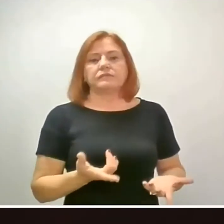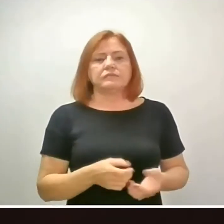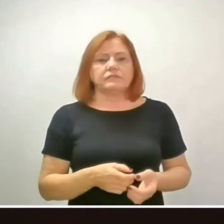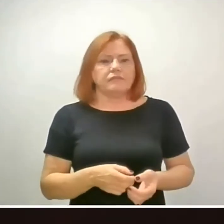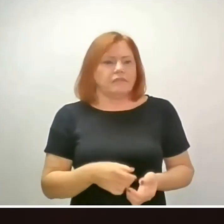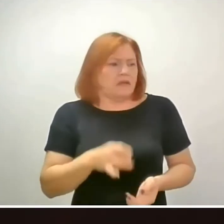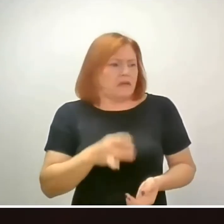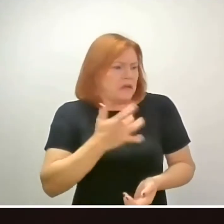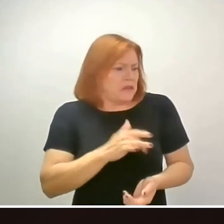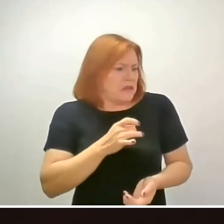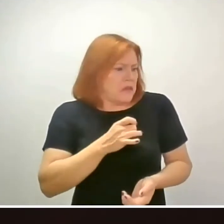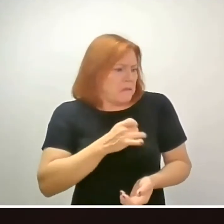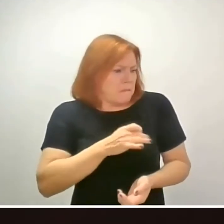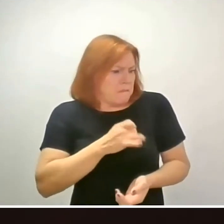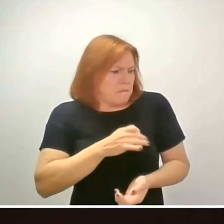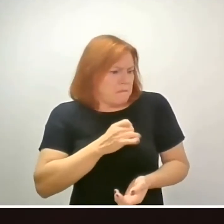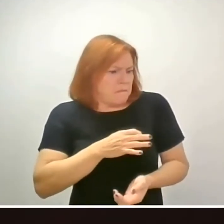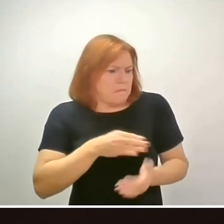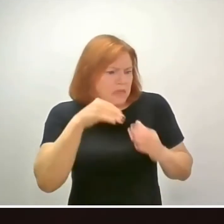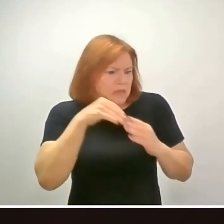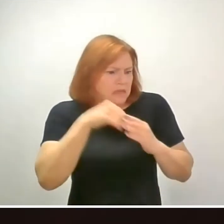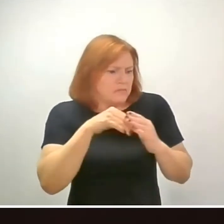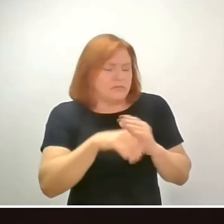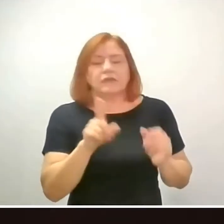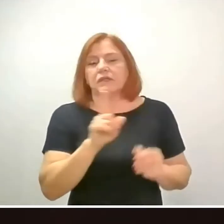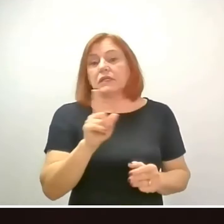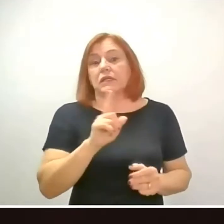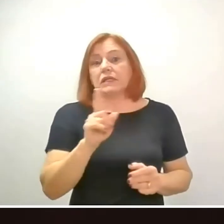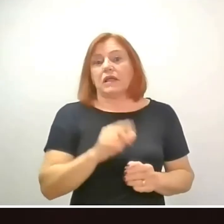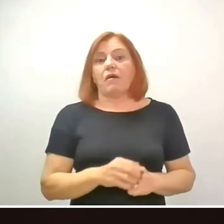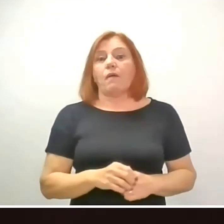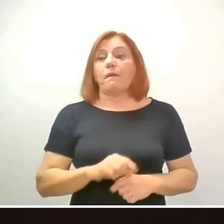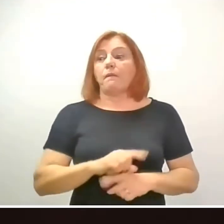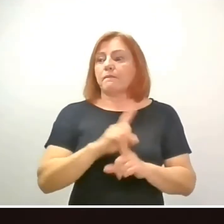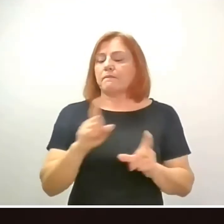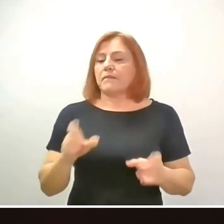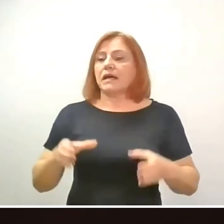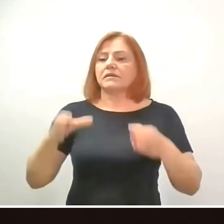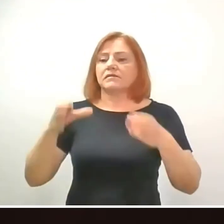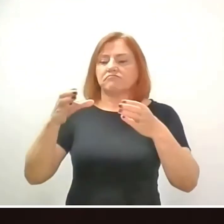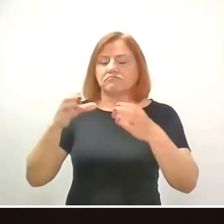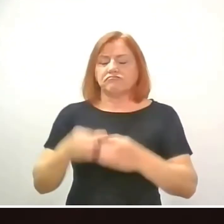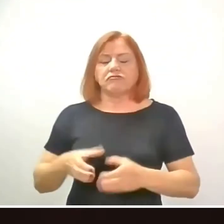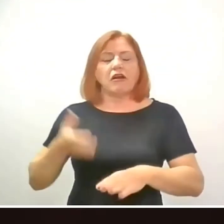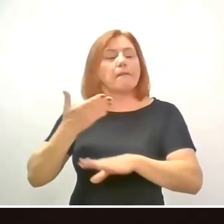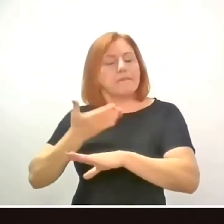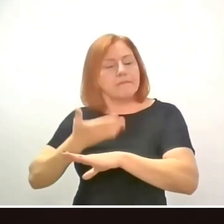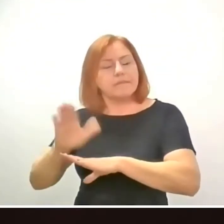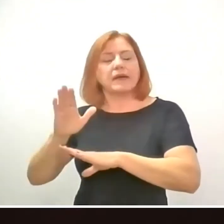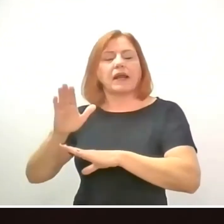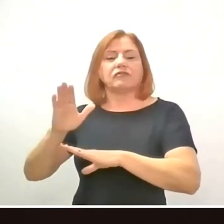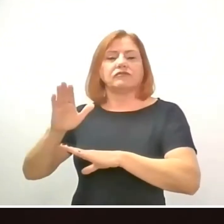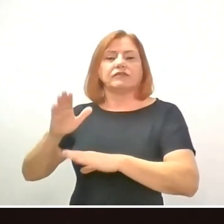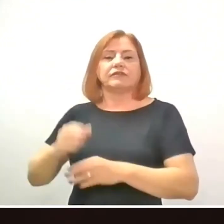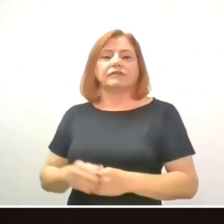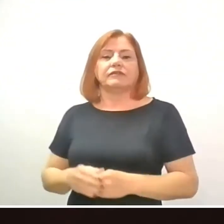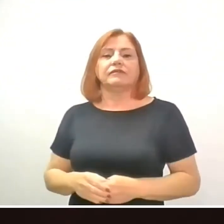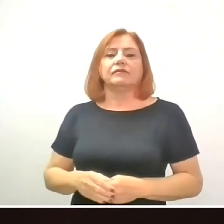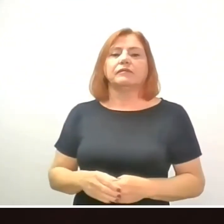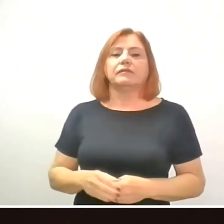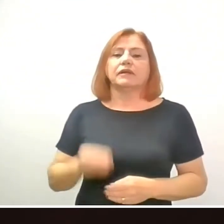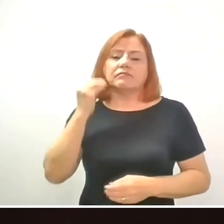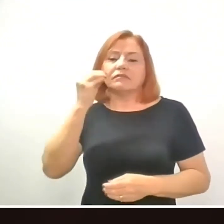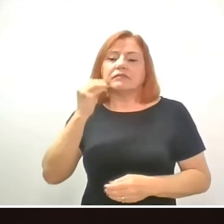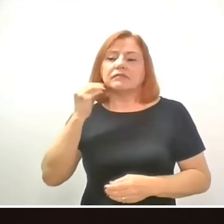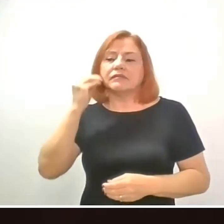luxuosa, suntuosa, né? Então não, esse é um lugar prático para a gente desfrutar de Cristo, para nos alimentarmos, certo?